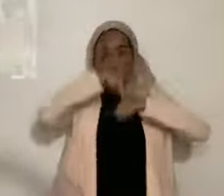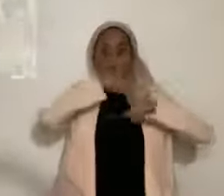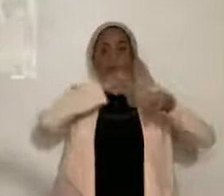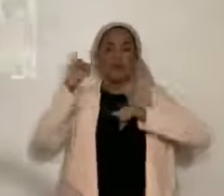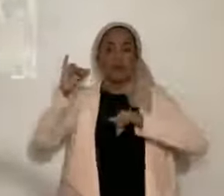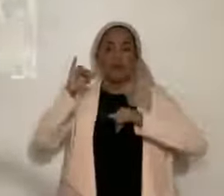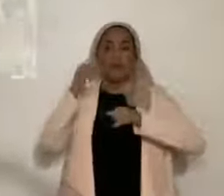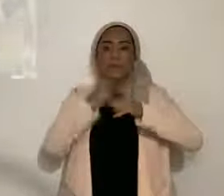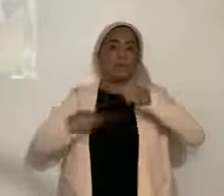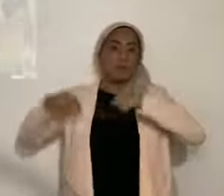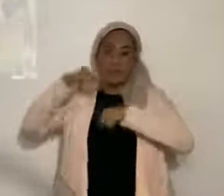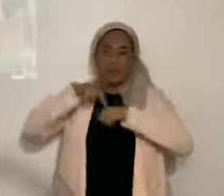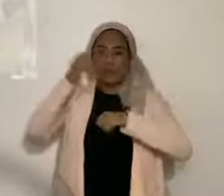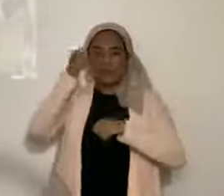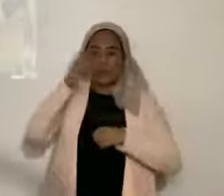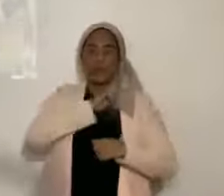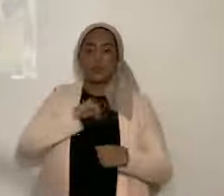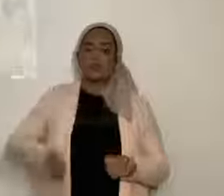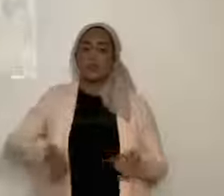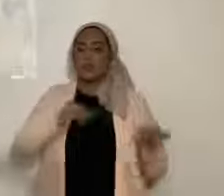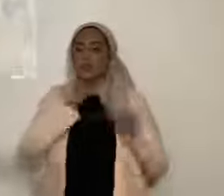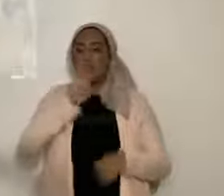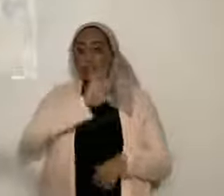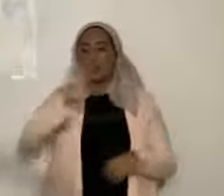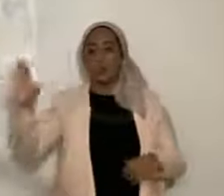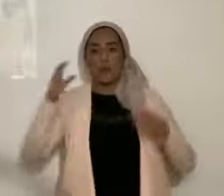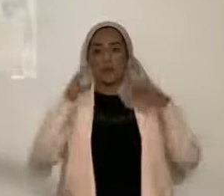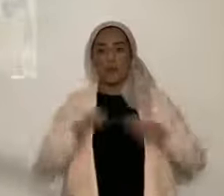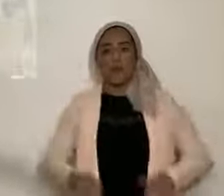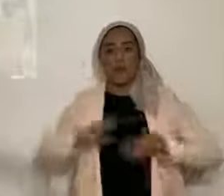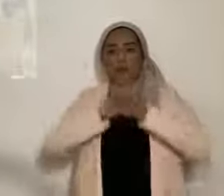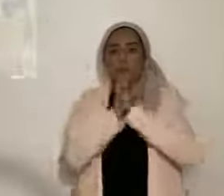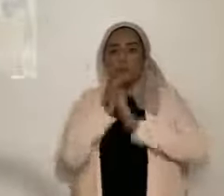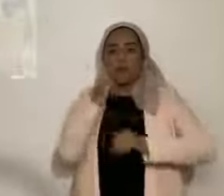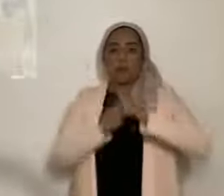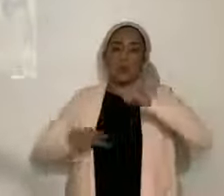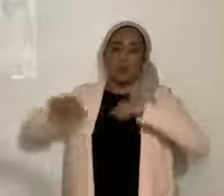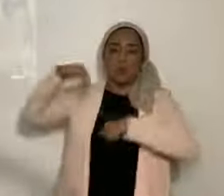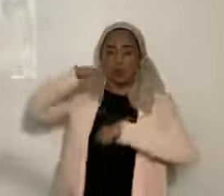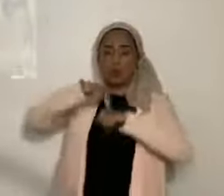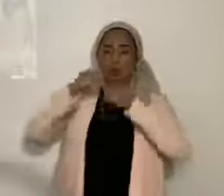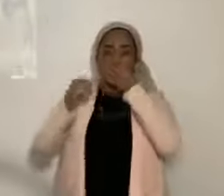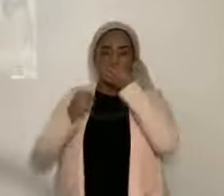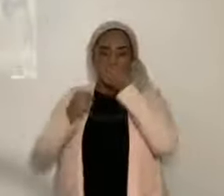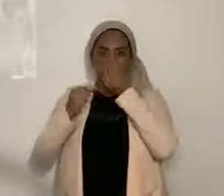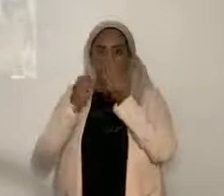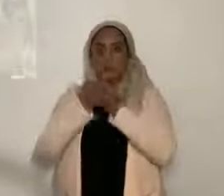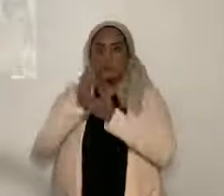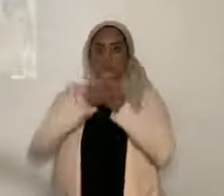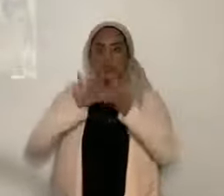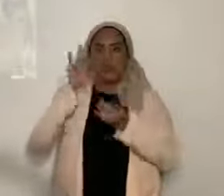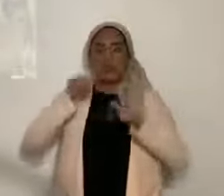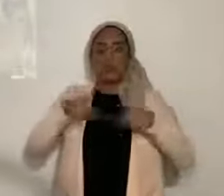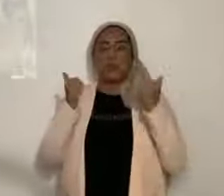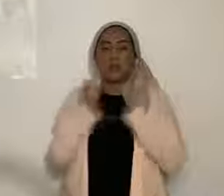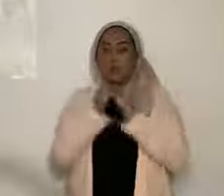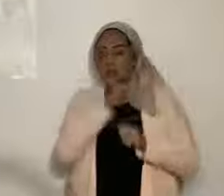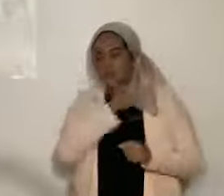de los muertos a Yahshua HaMashiach vivificará también vuestros cuerpos mortales por el Ruach HaKodesh que mora en